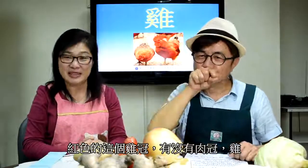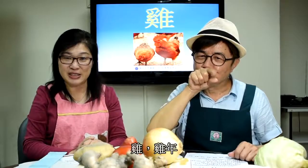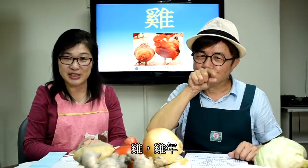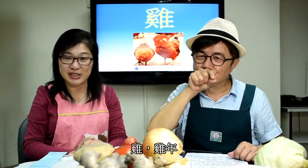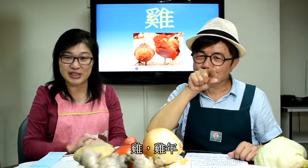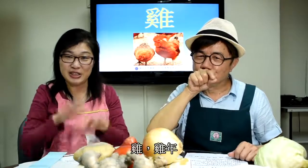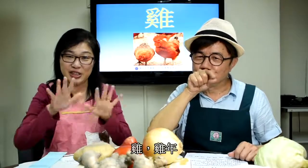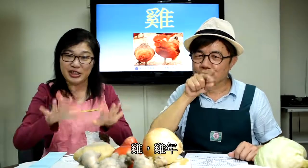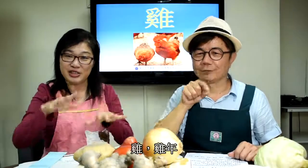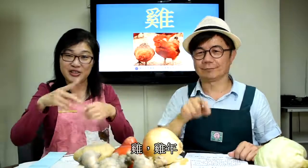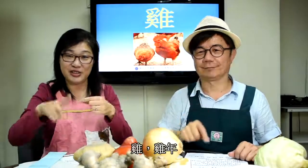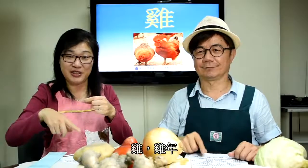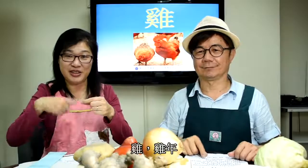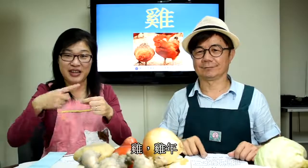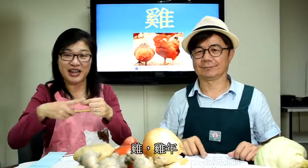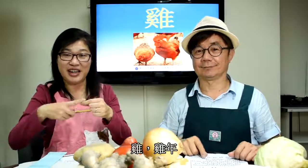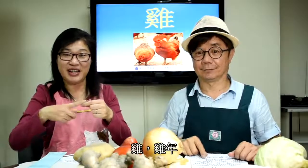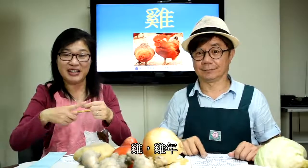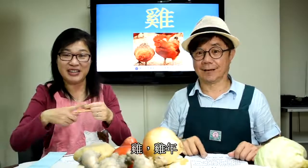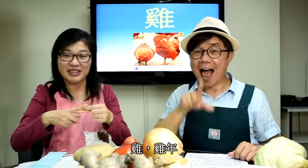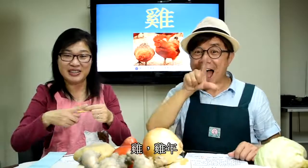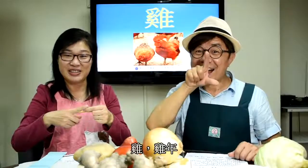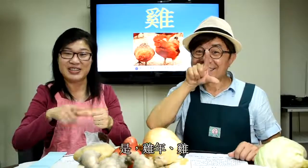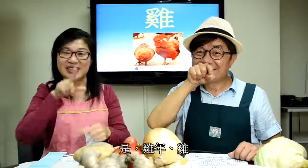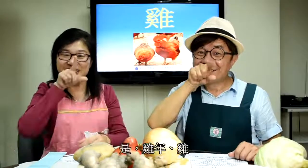鸡，今年是鸡